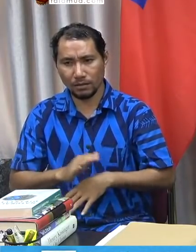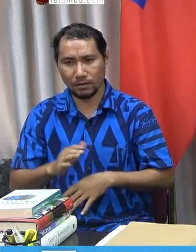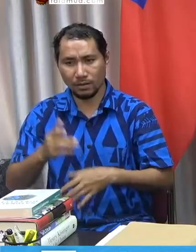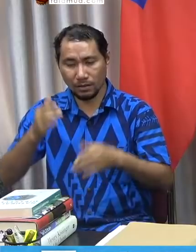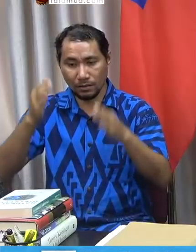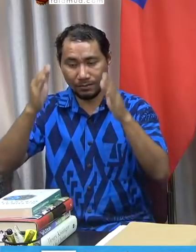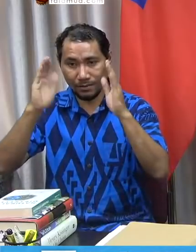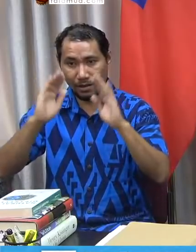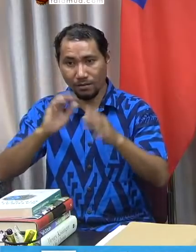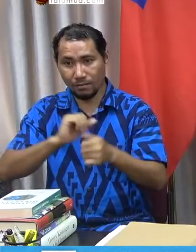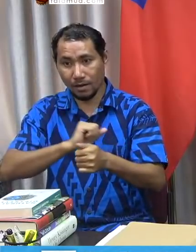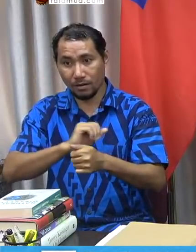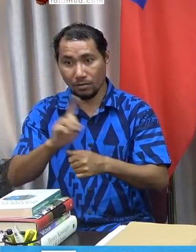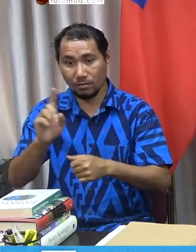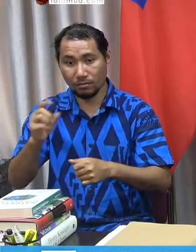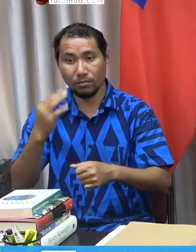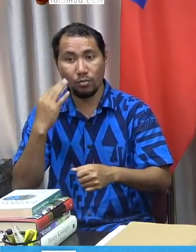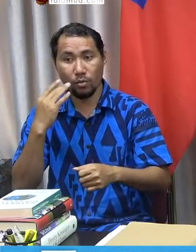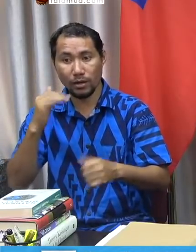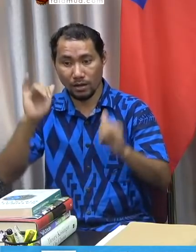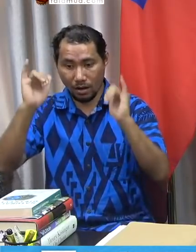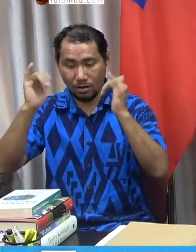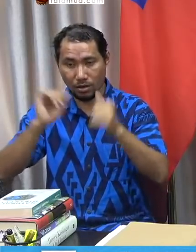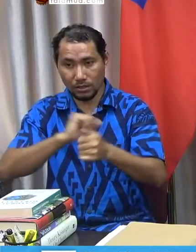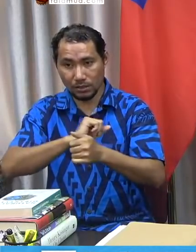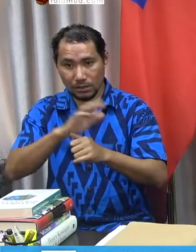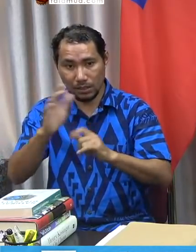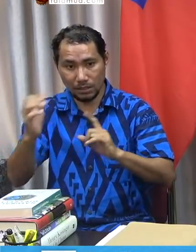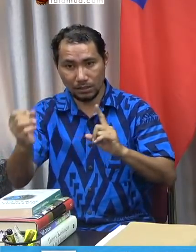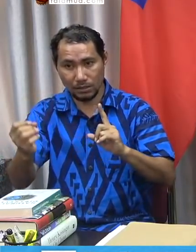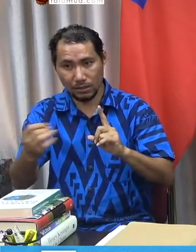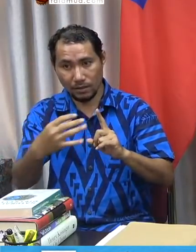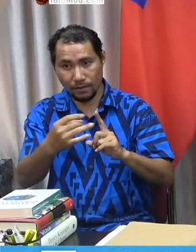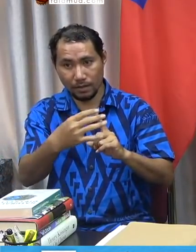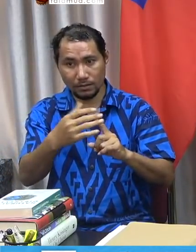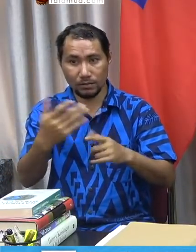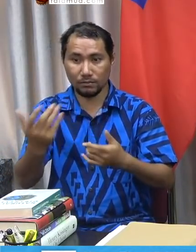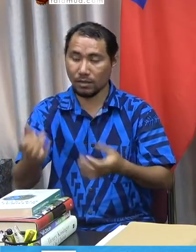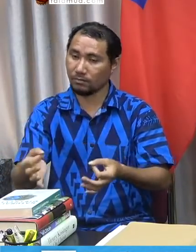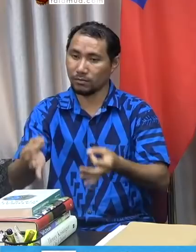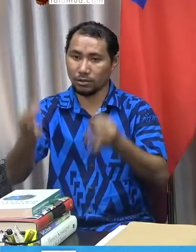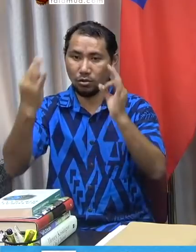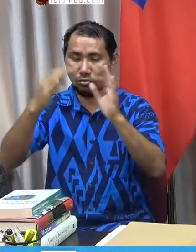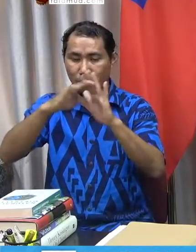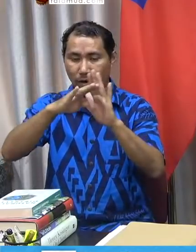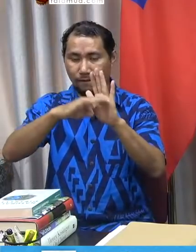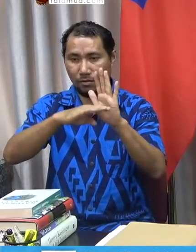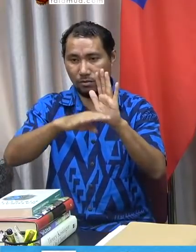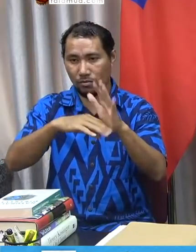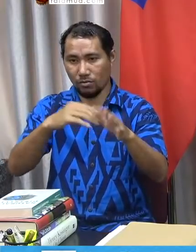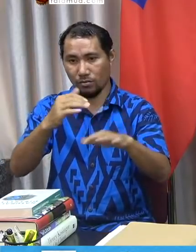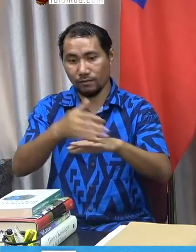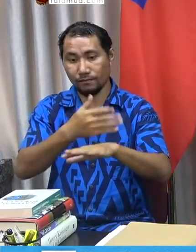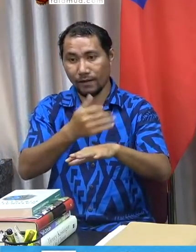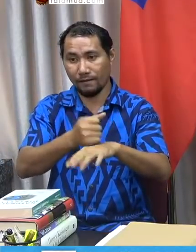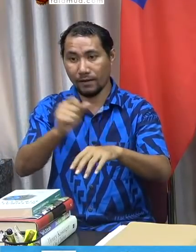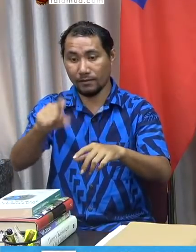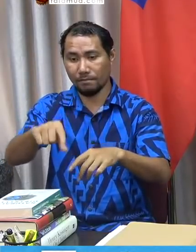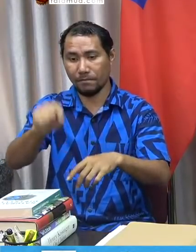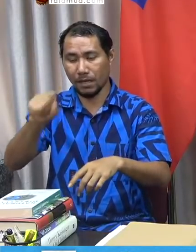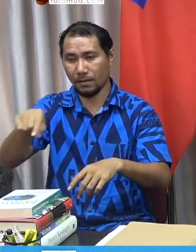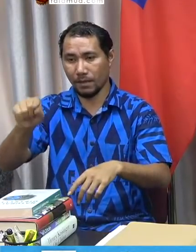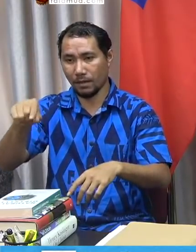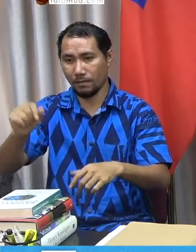lea a le loa i sili. E le o iai se tūlafono o lo whawai ai ia whiliwhilinga o tātou tofi ia